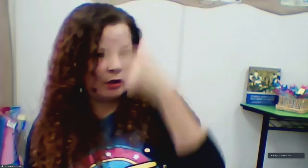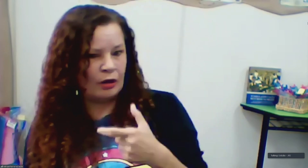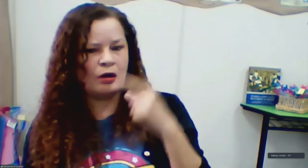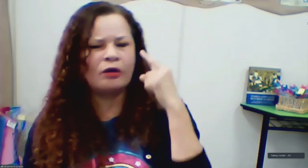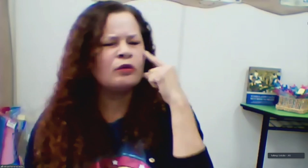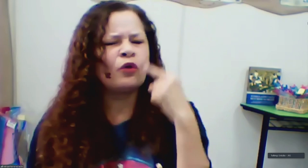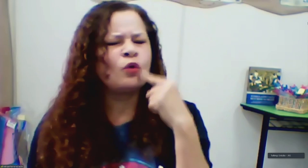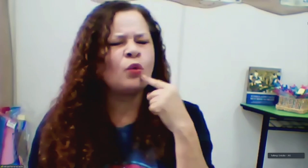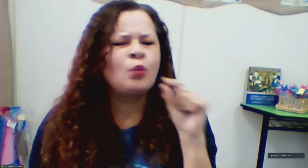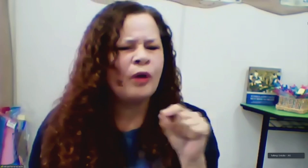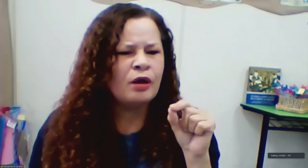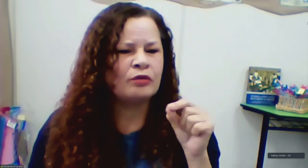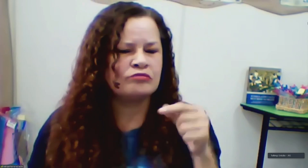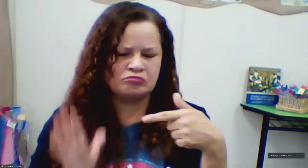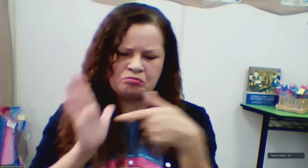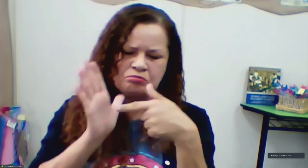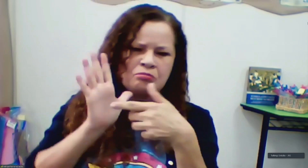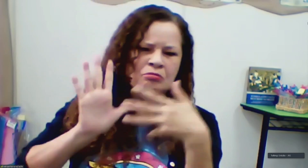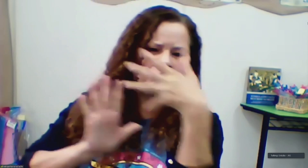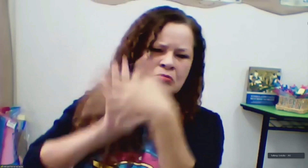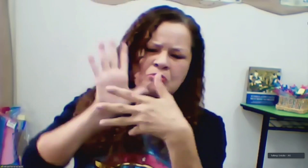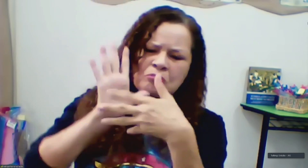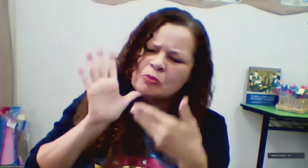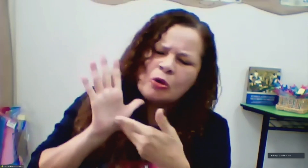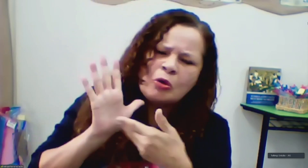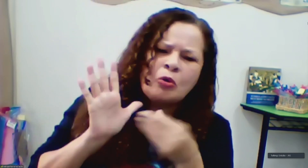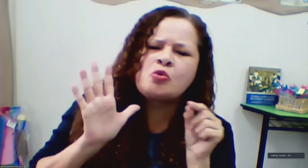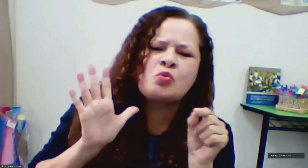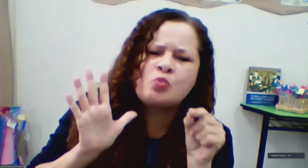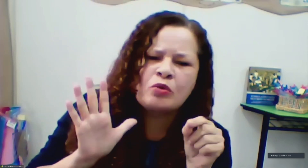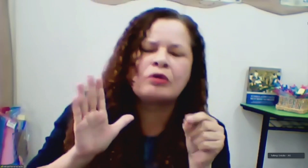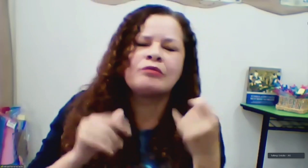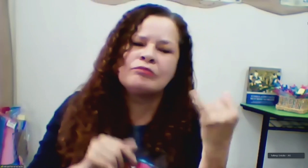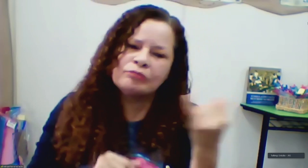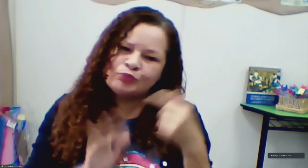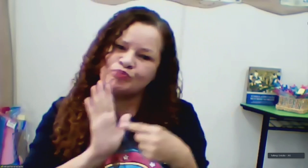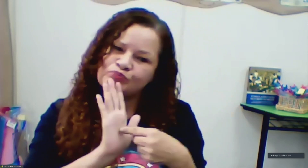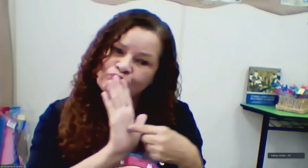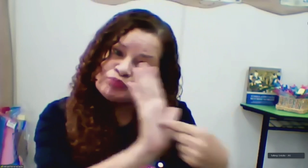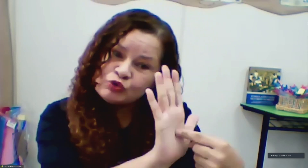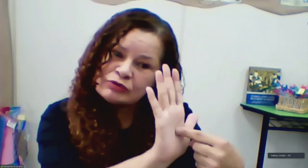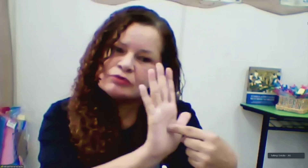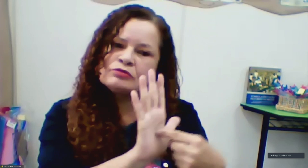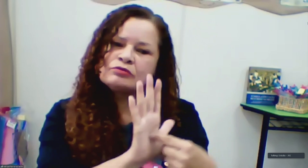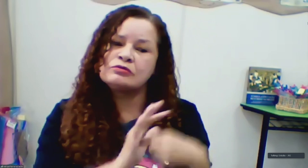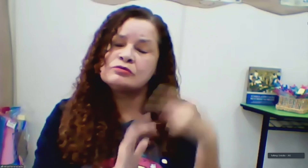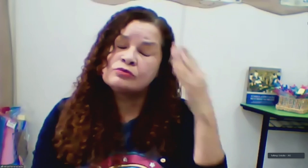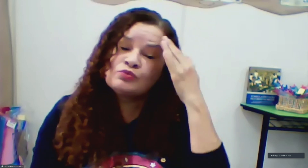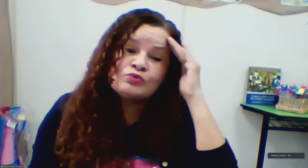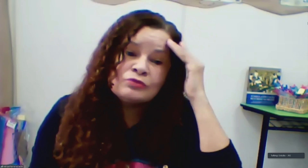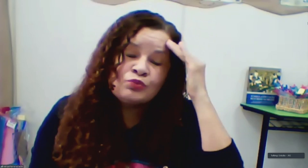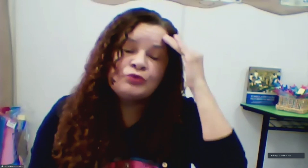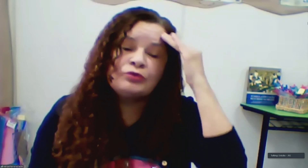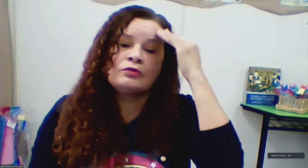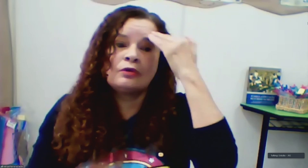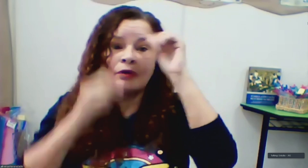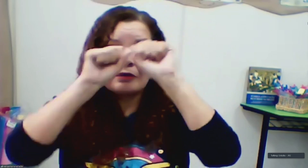mostrar. A questão do surdo, por exemplo, a pessoa ver a língua de sinais. É importante